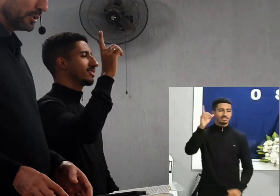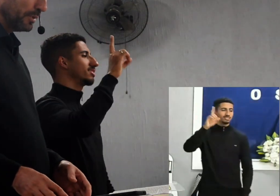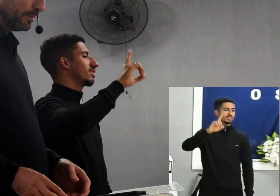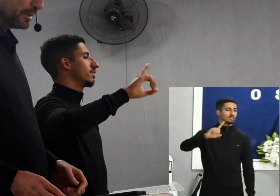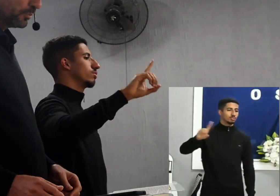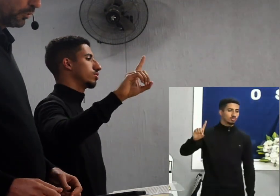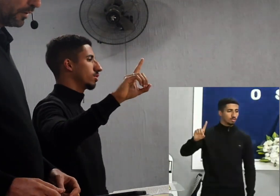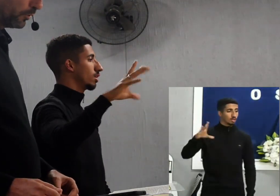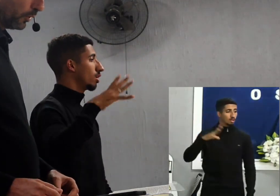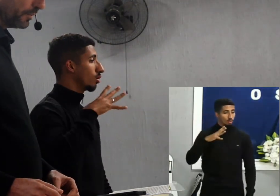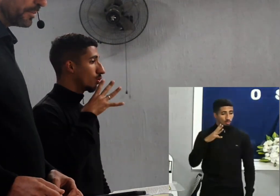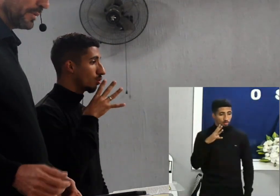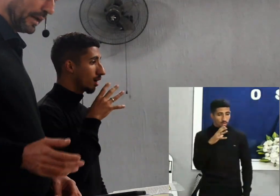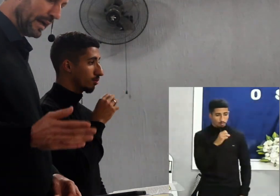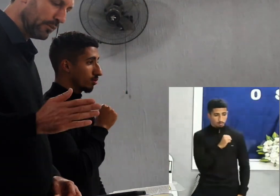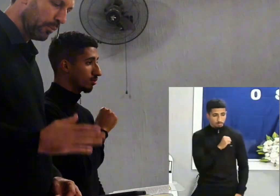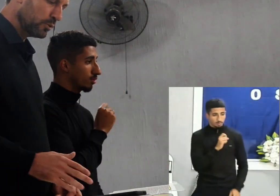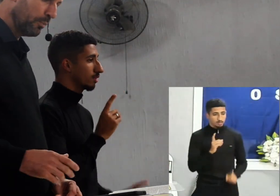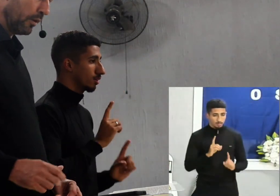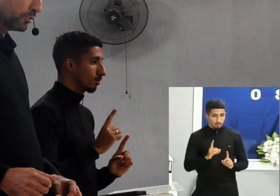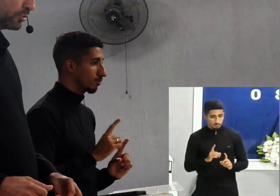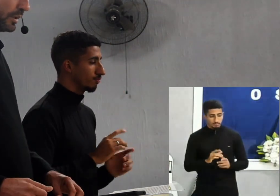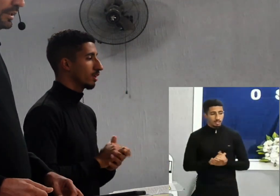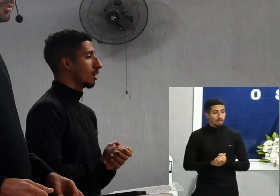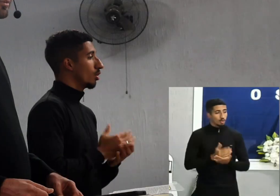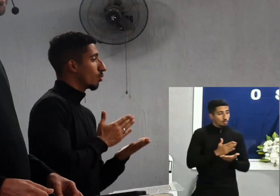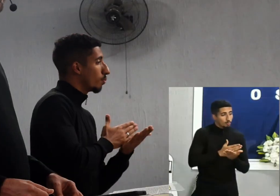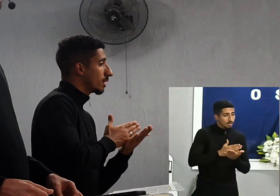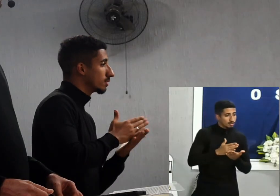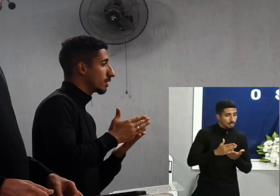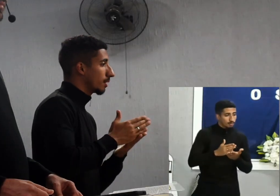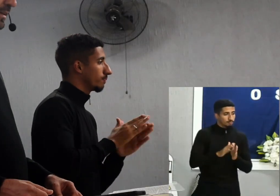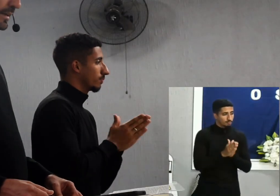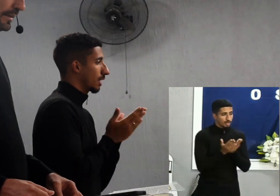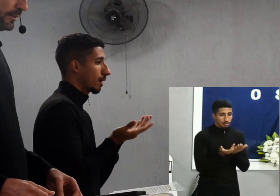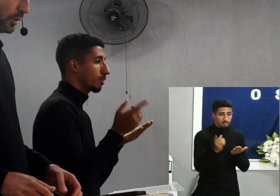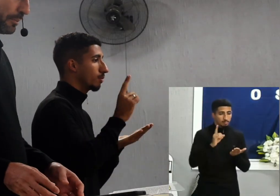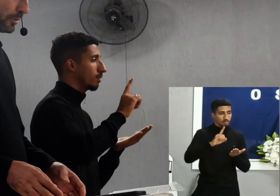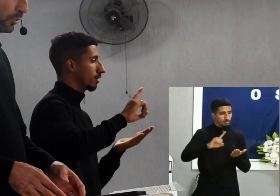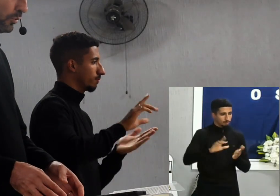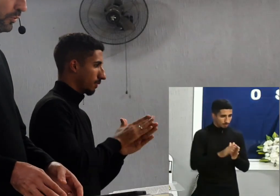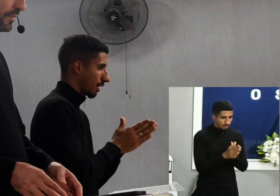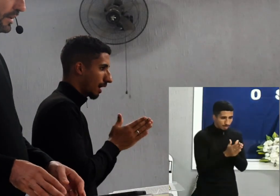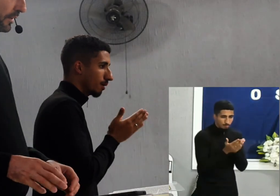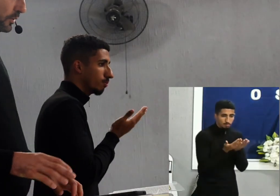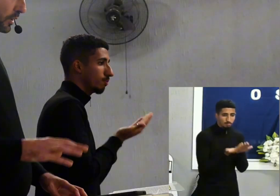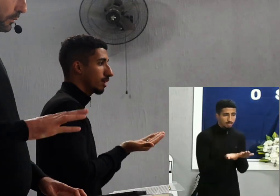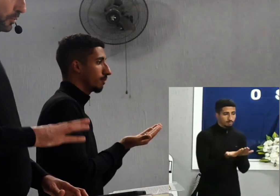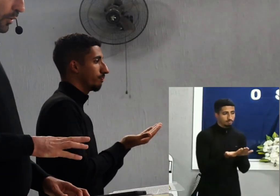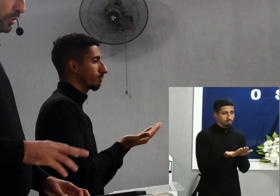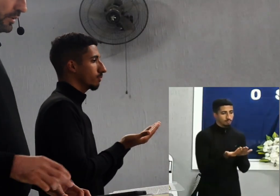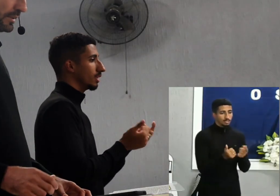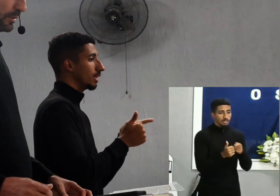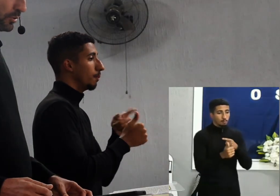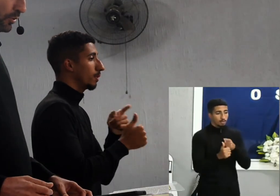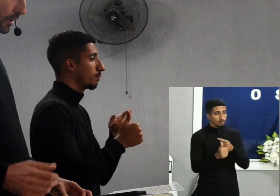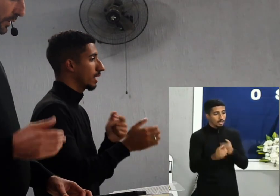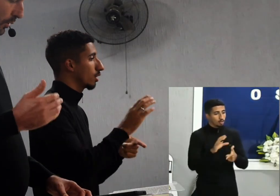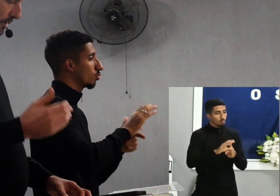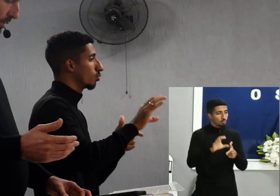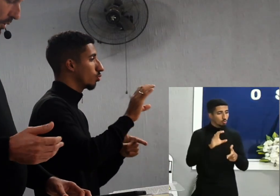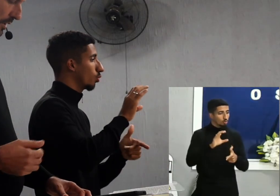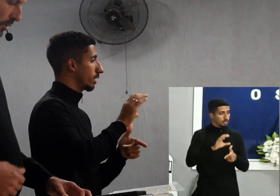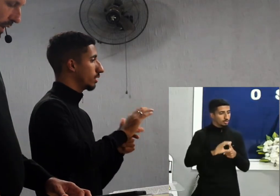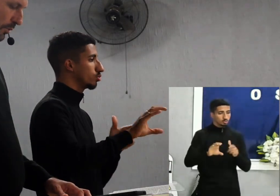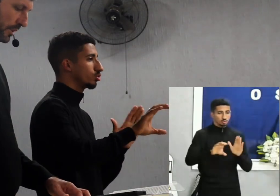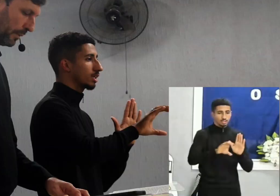abrirem suas Bíblias, por favor, a primeira carta do apóstolo Paulo aos Coríntios, no capítulo 1, nós olhamos para alguns versículos ontem,